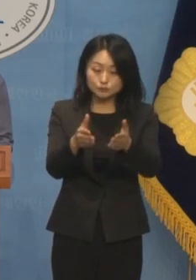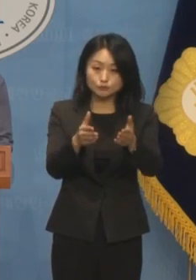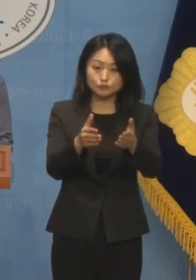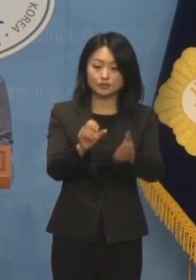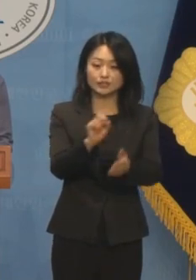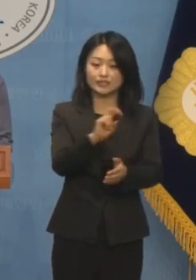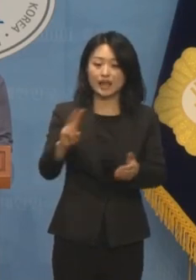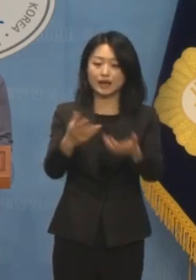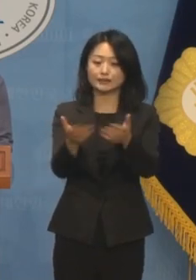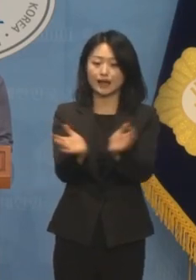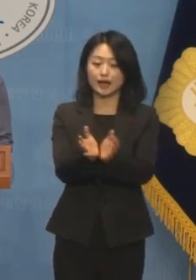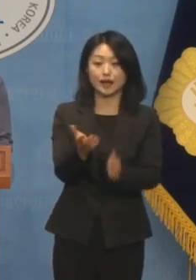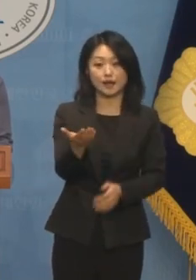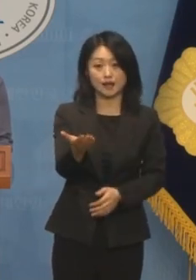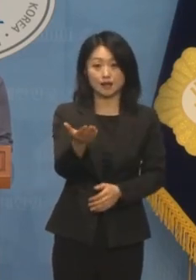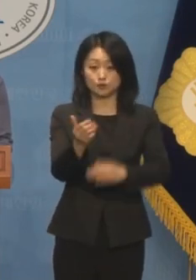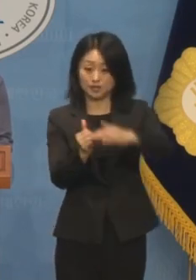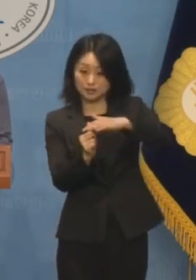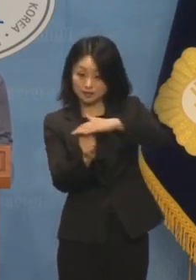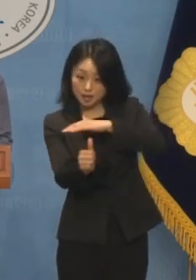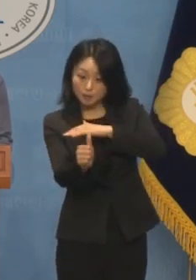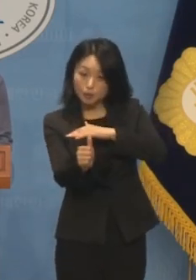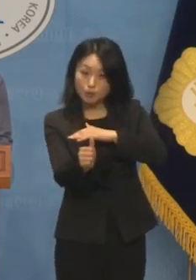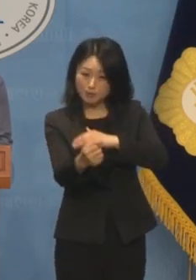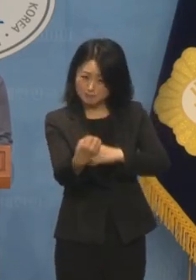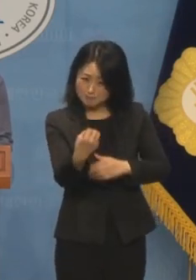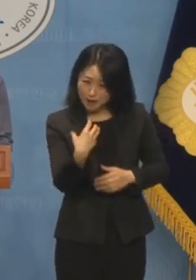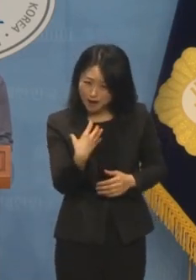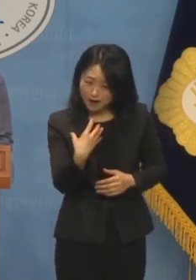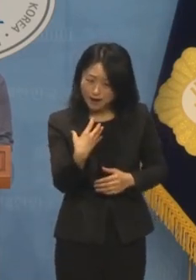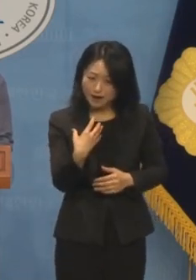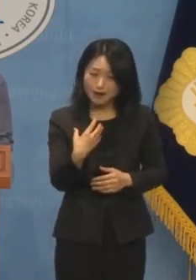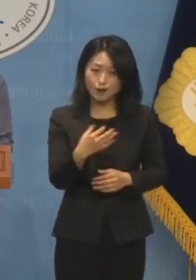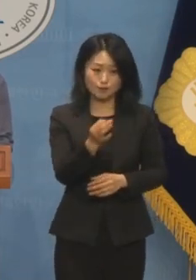할 제1야당 원내대표의 입에서 나온